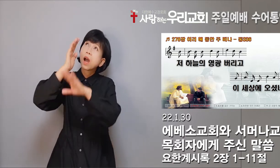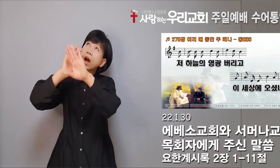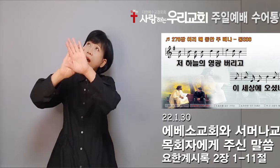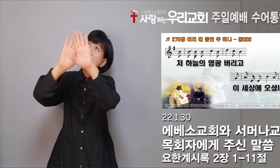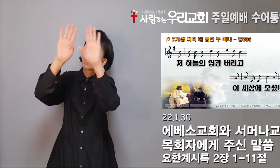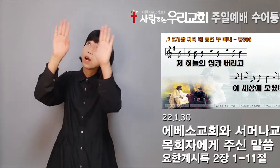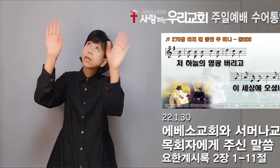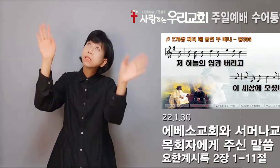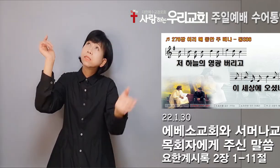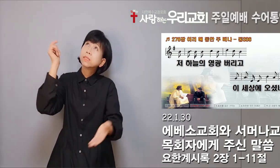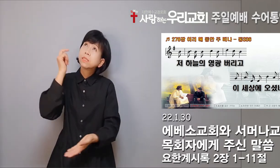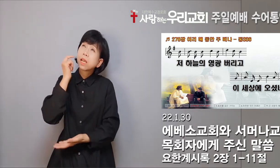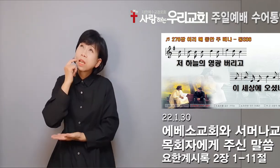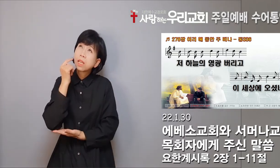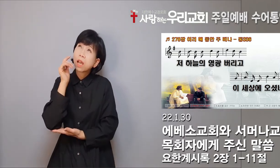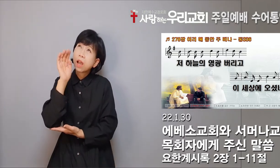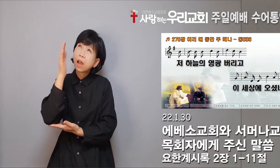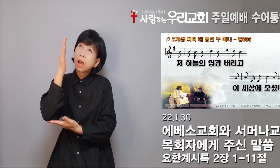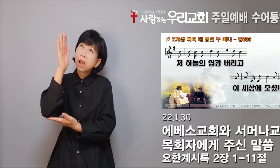하늘의 영광